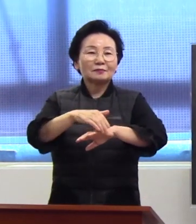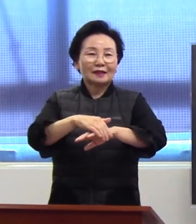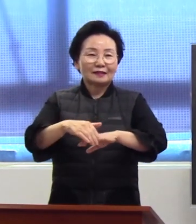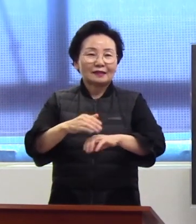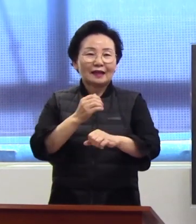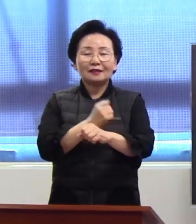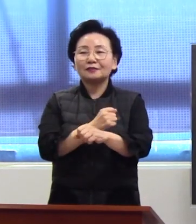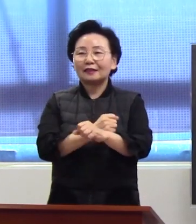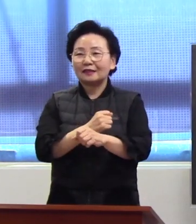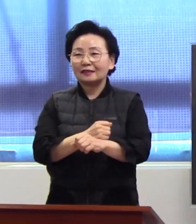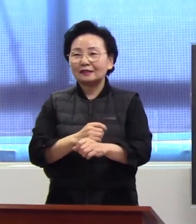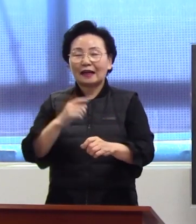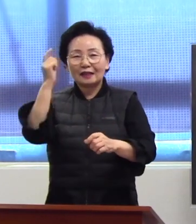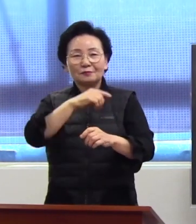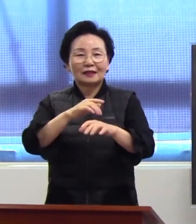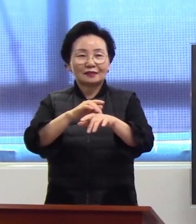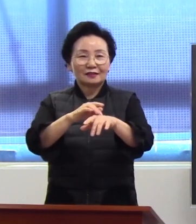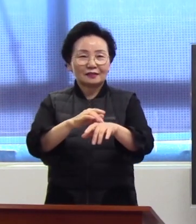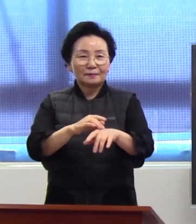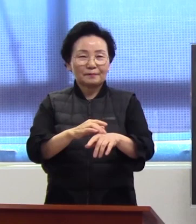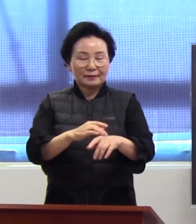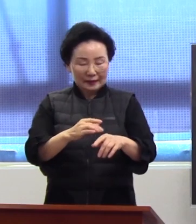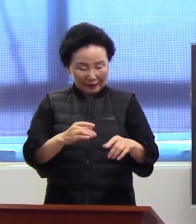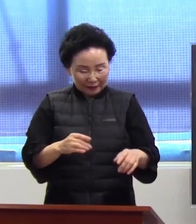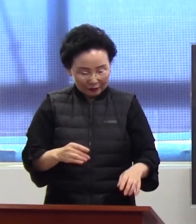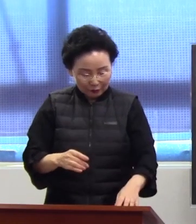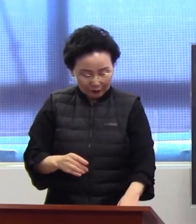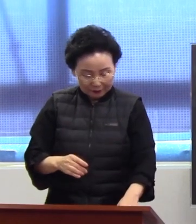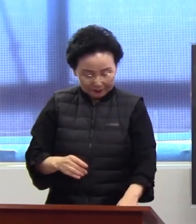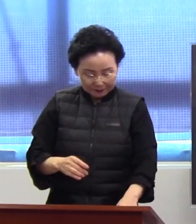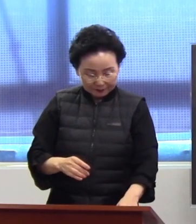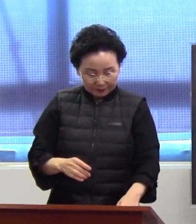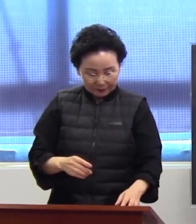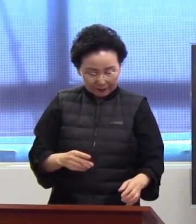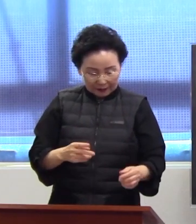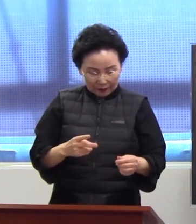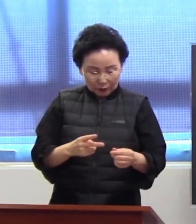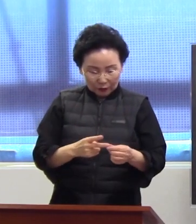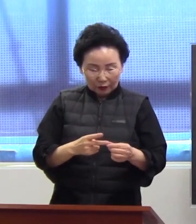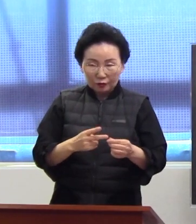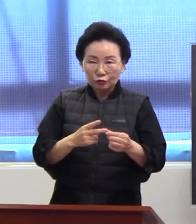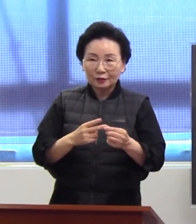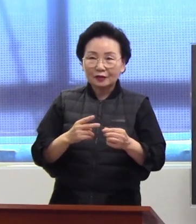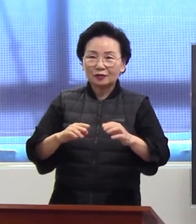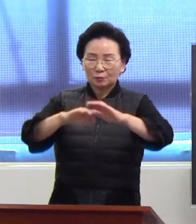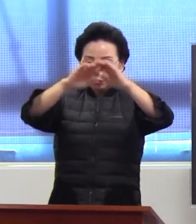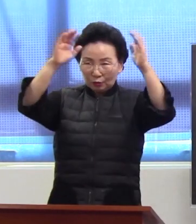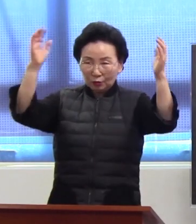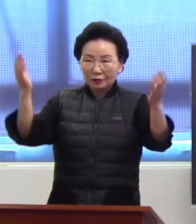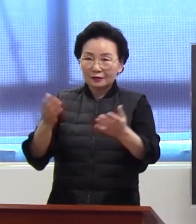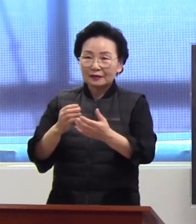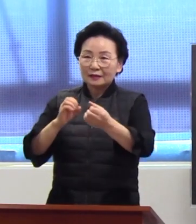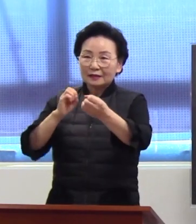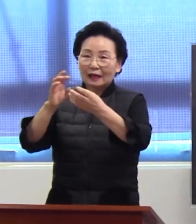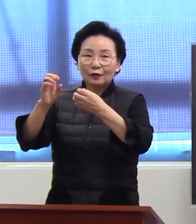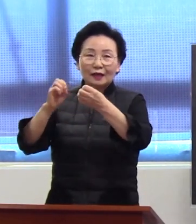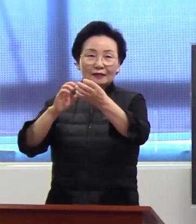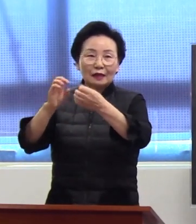계획만 하는 거야. 그 악한 마귀는. 그리고 또 2번째는 모든